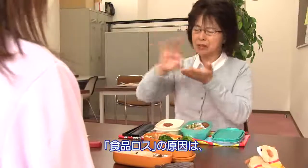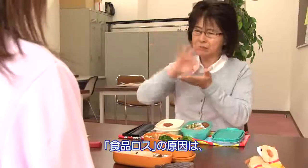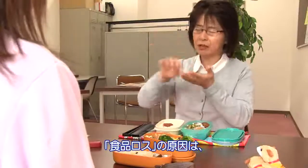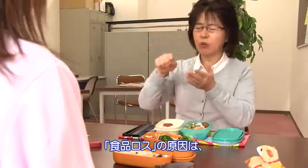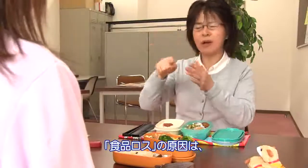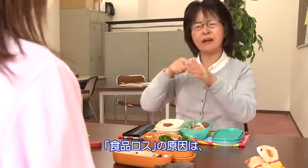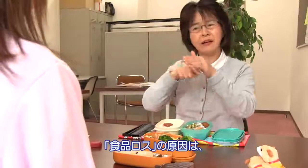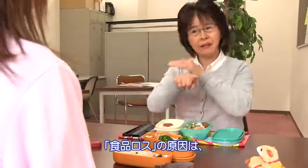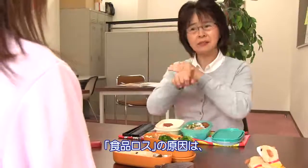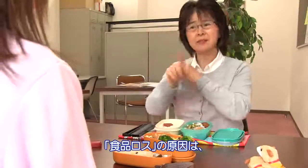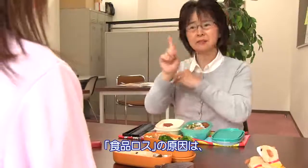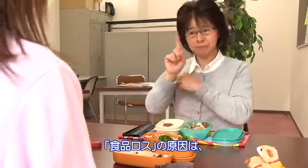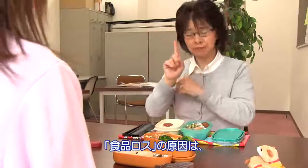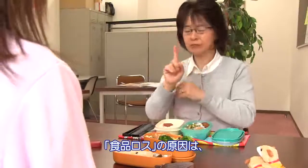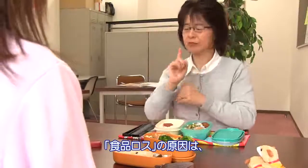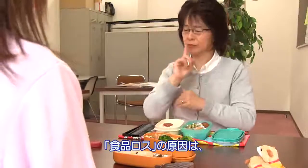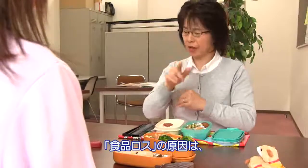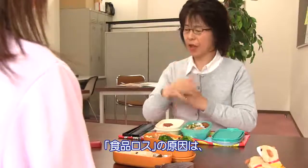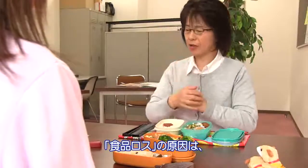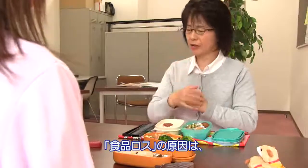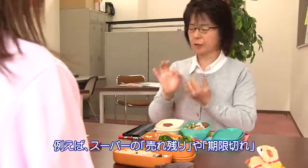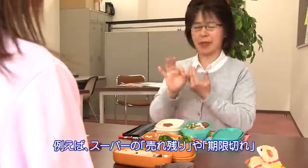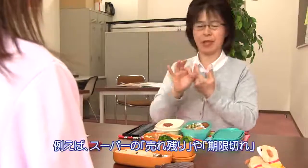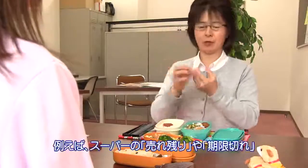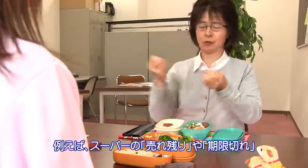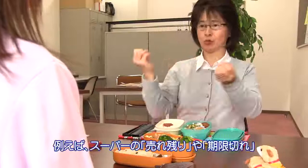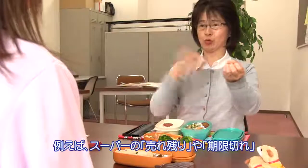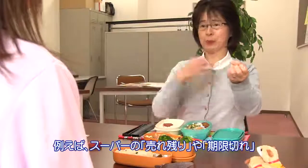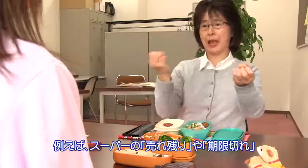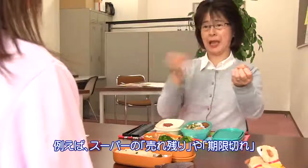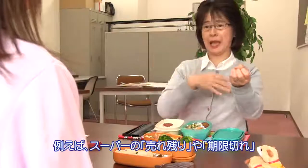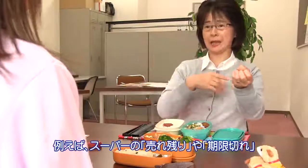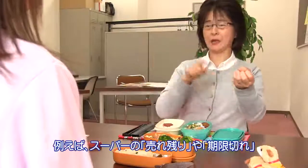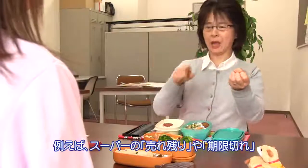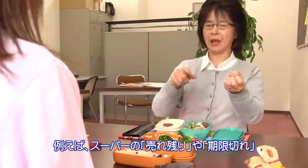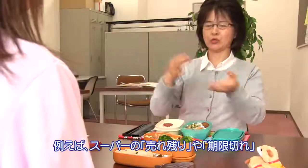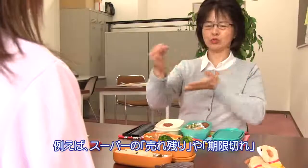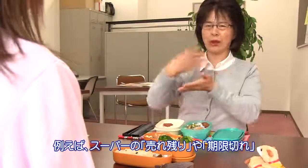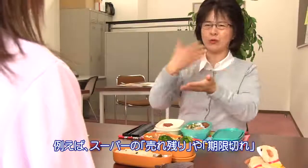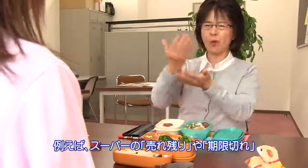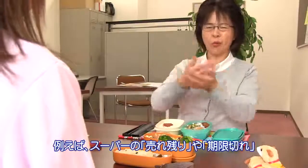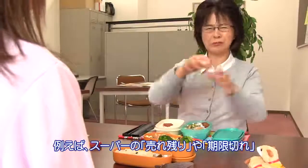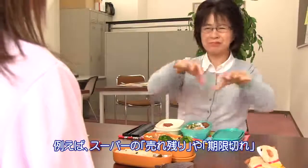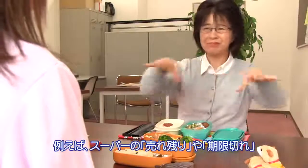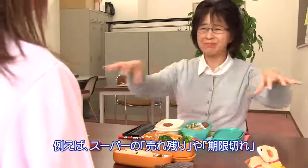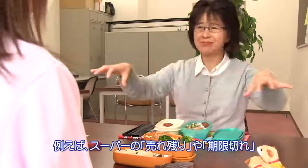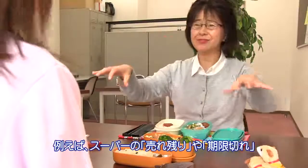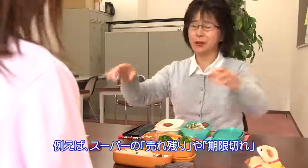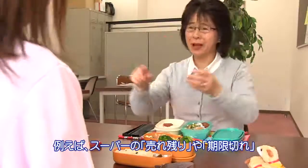食品ロスの原因は例えばスーパーでの売れ残り